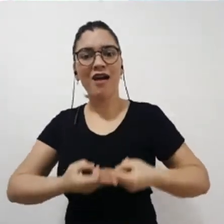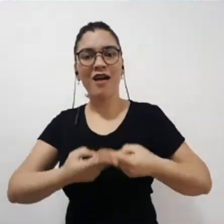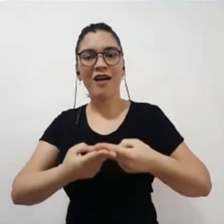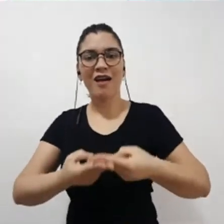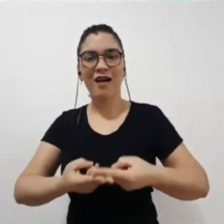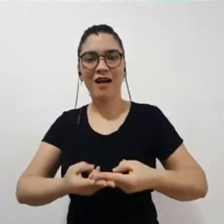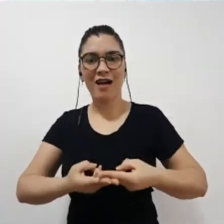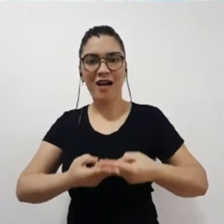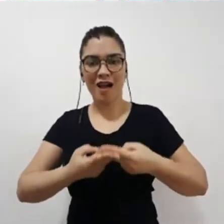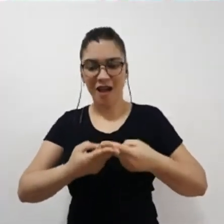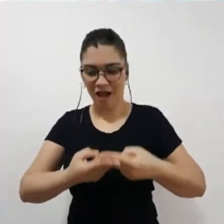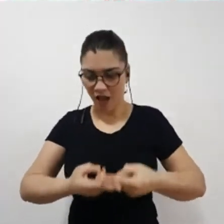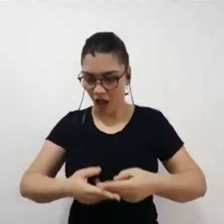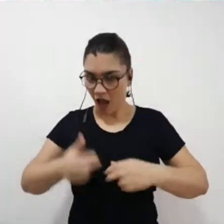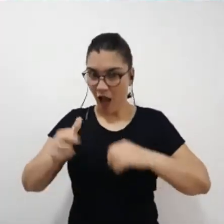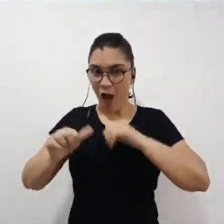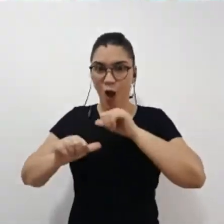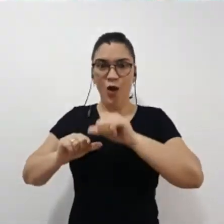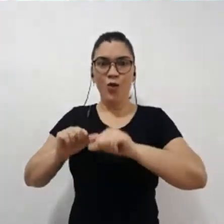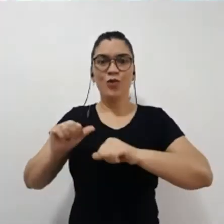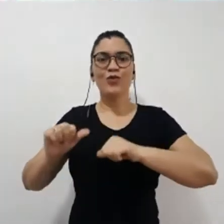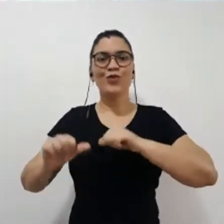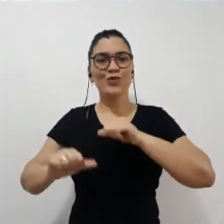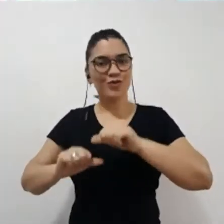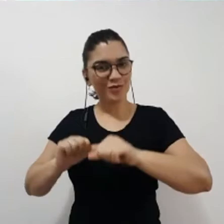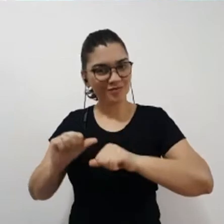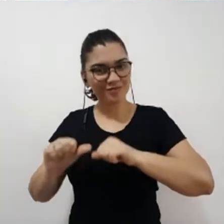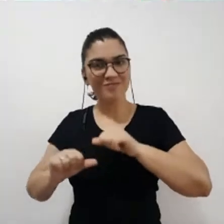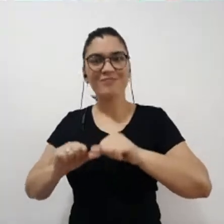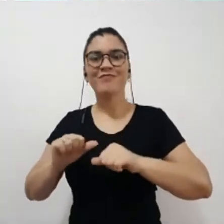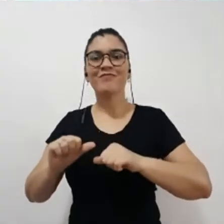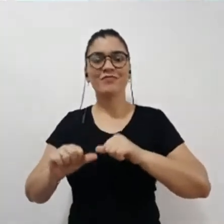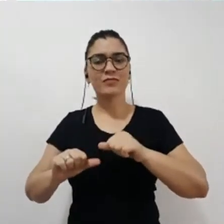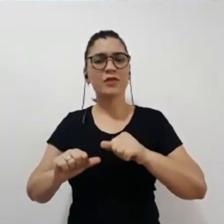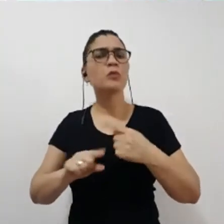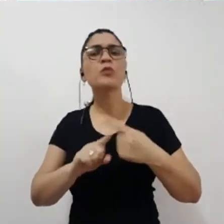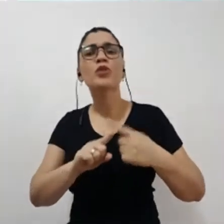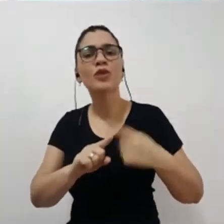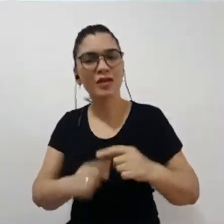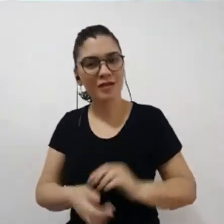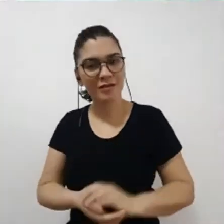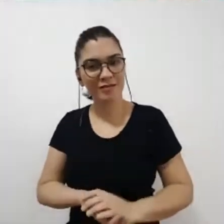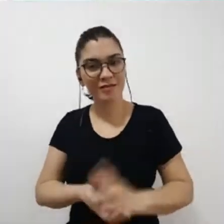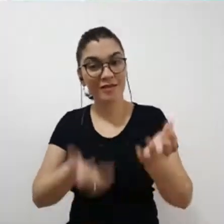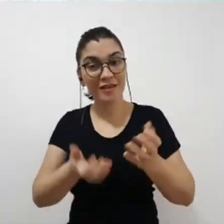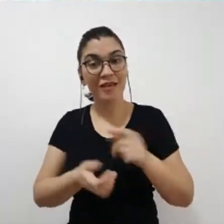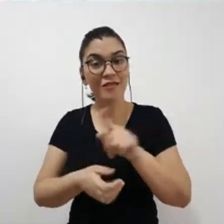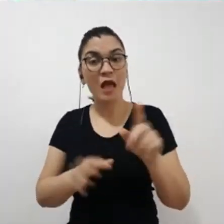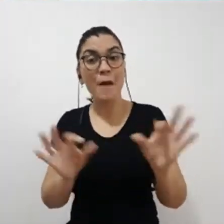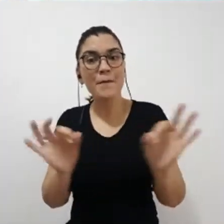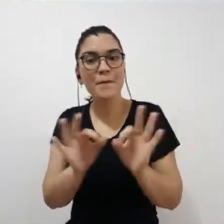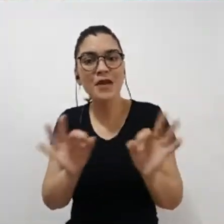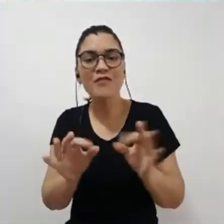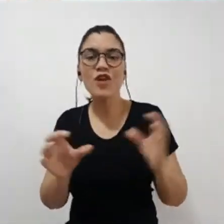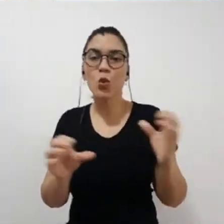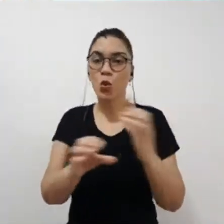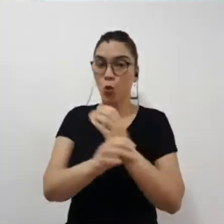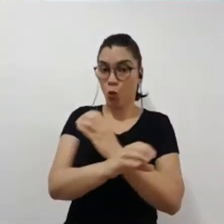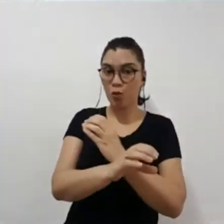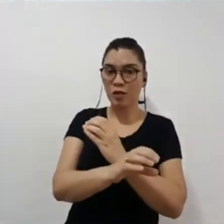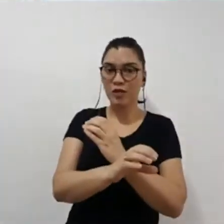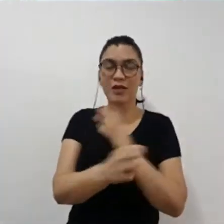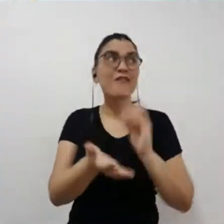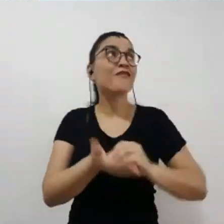transformação. E o texto continua dizendo, para que sejais perfeitos e completos, sem faltar coisa alguma. Então Deus quer